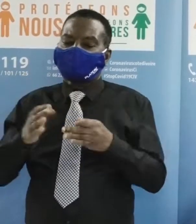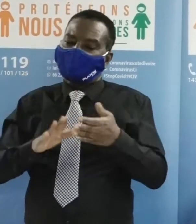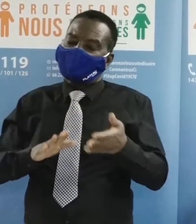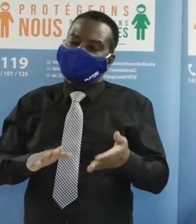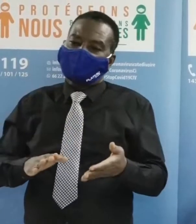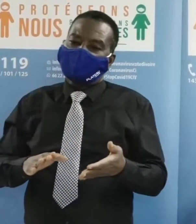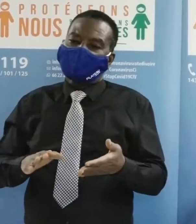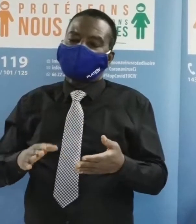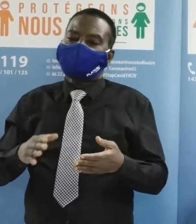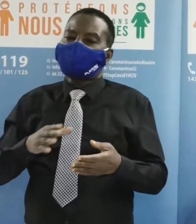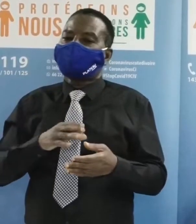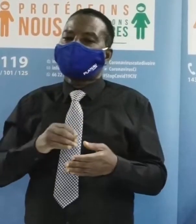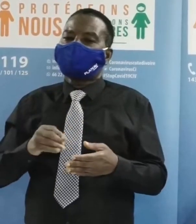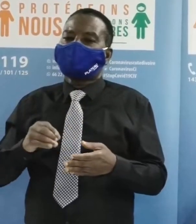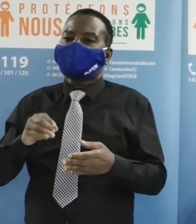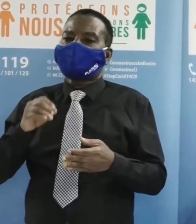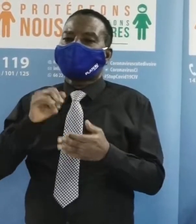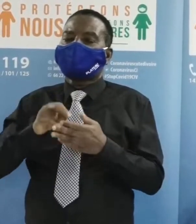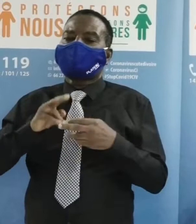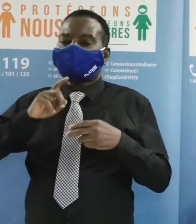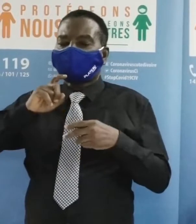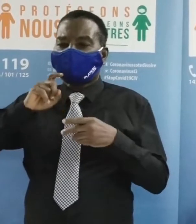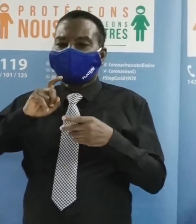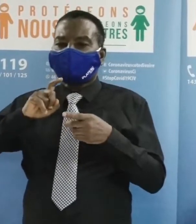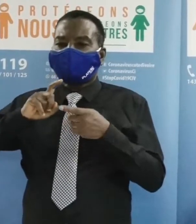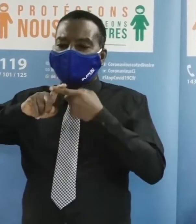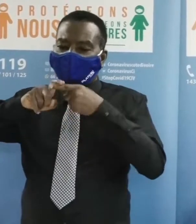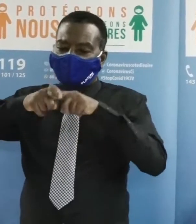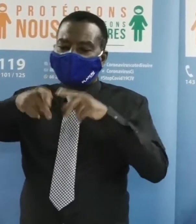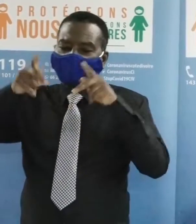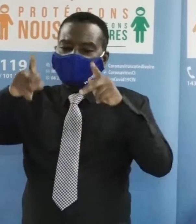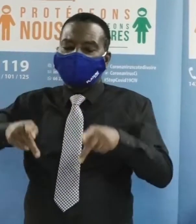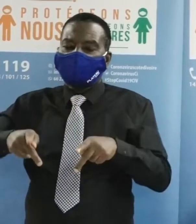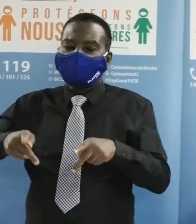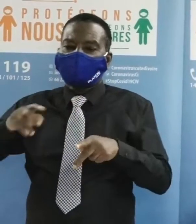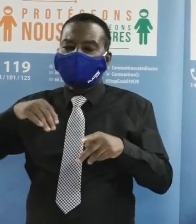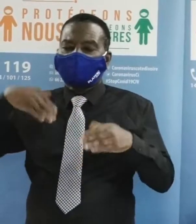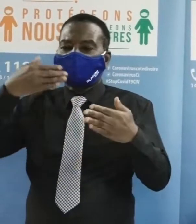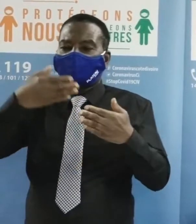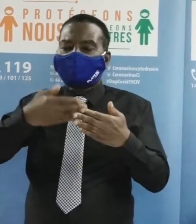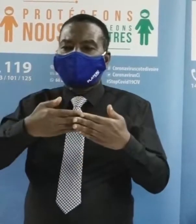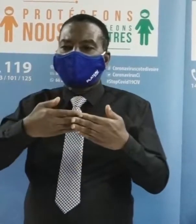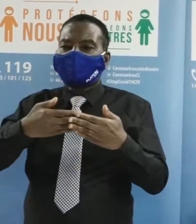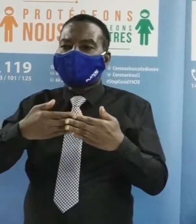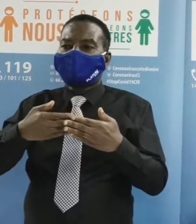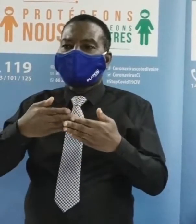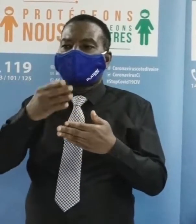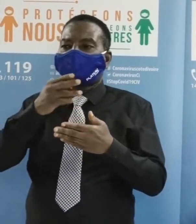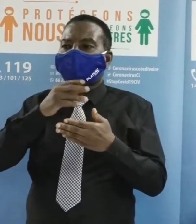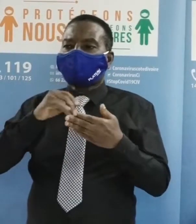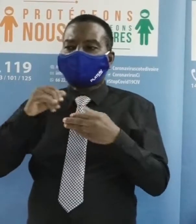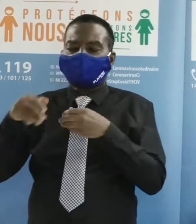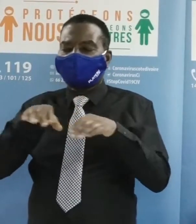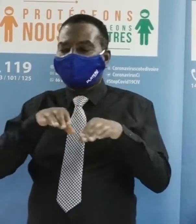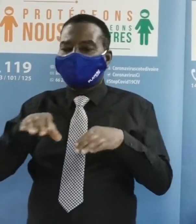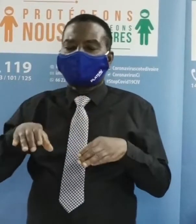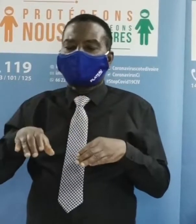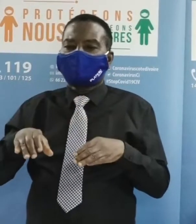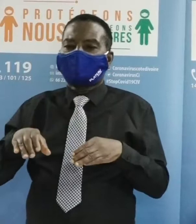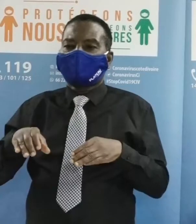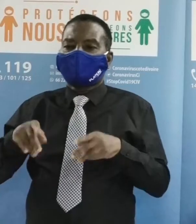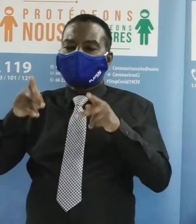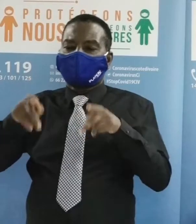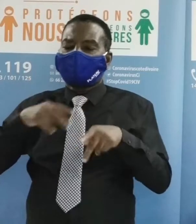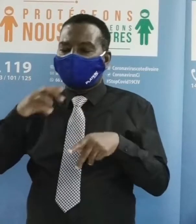je pense que c'est insulter ces personnes n'a que de banaliser cet état de fait et à des